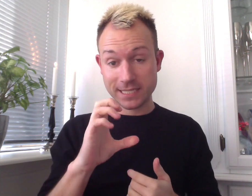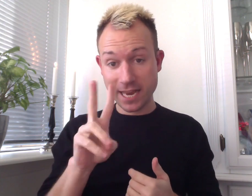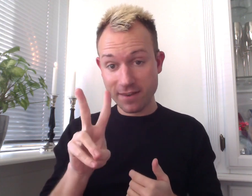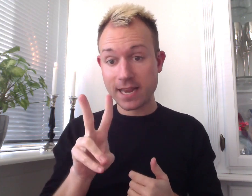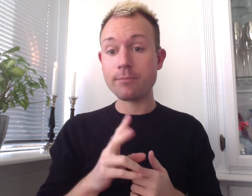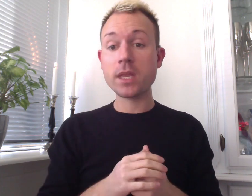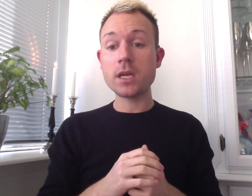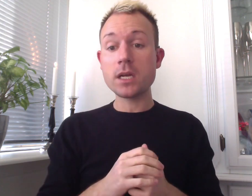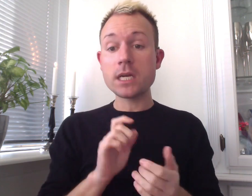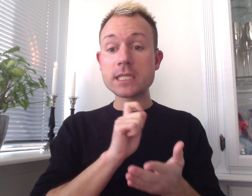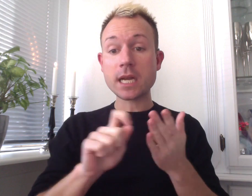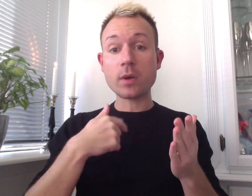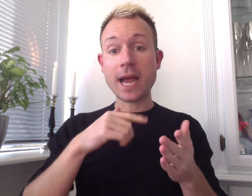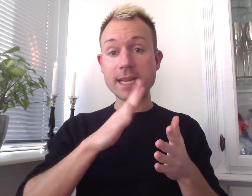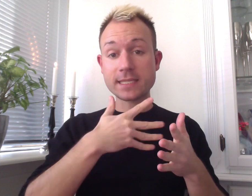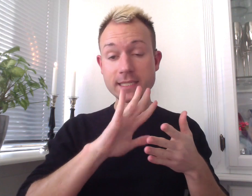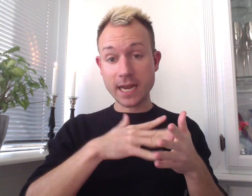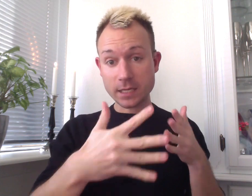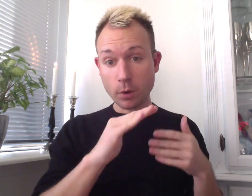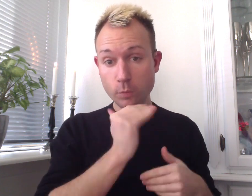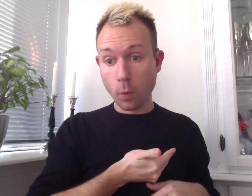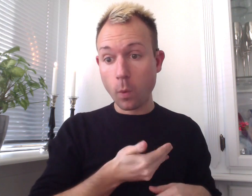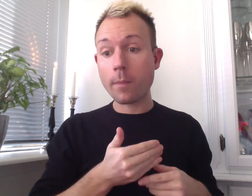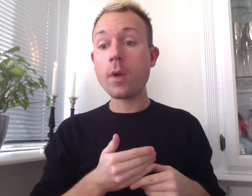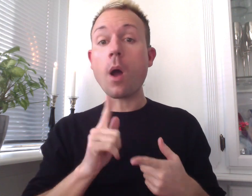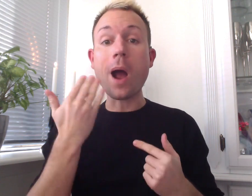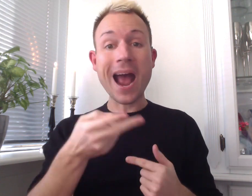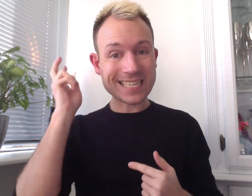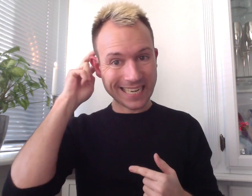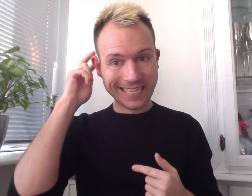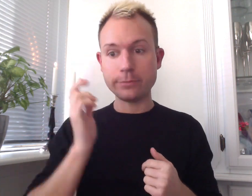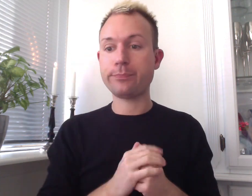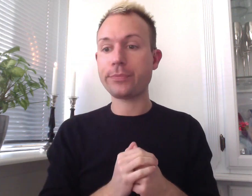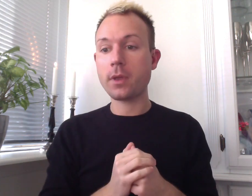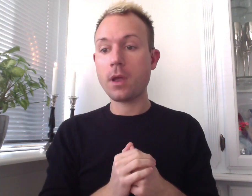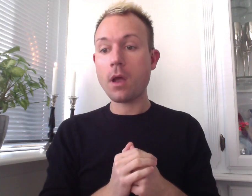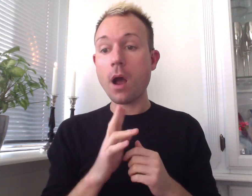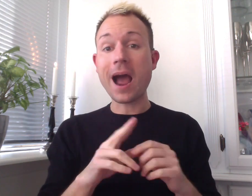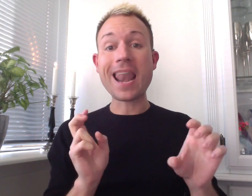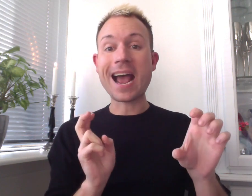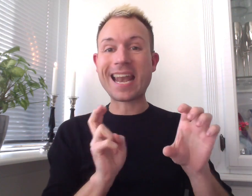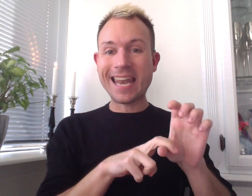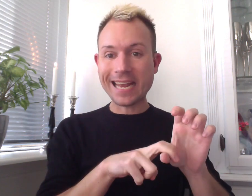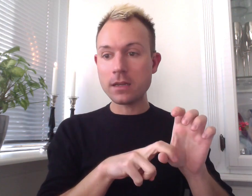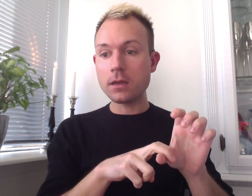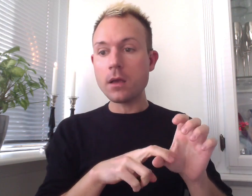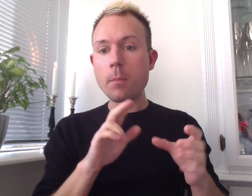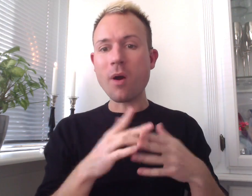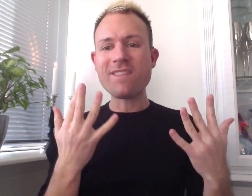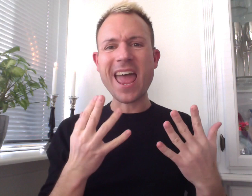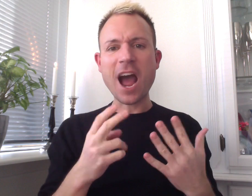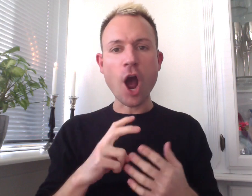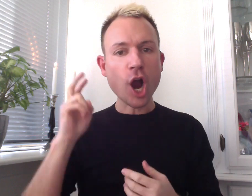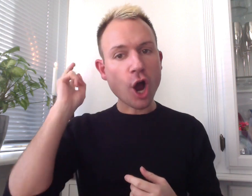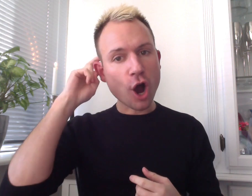tv, skriver jeg at tegnsprogsbruger og har CI. Og har lagt link på, hvad er